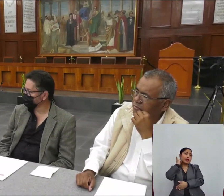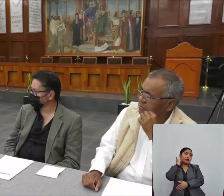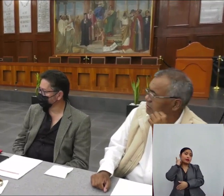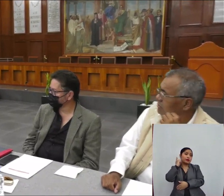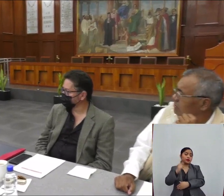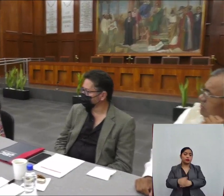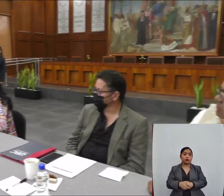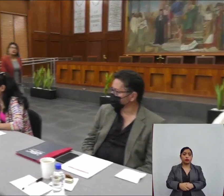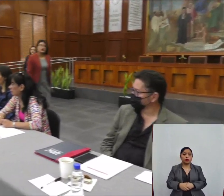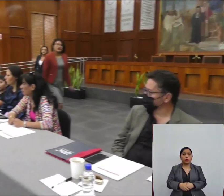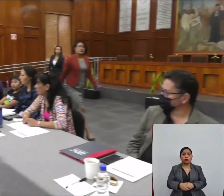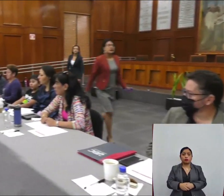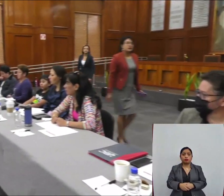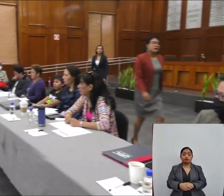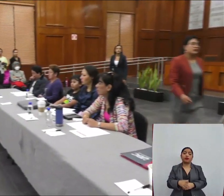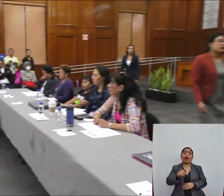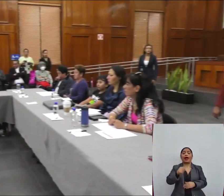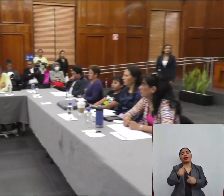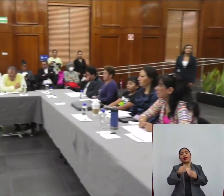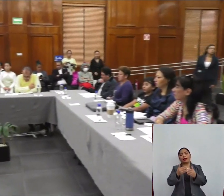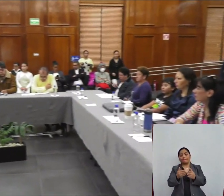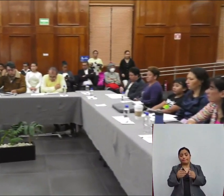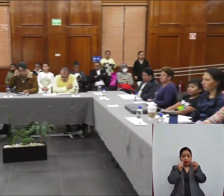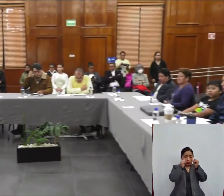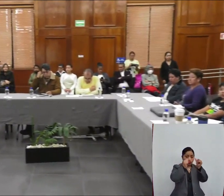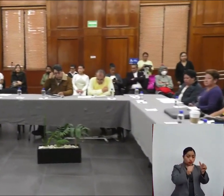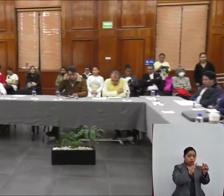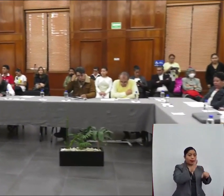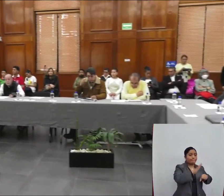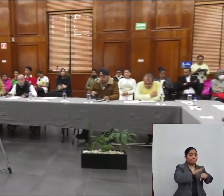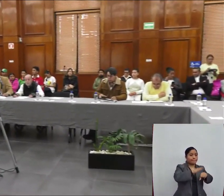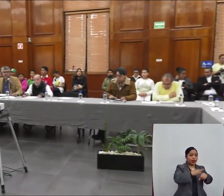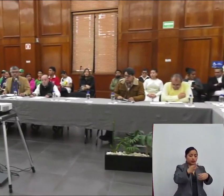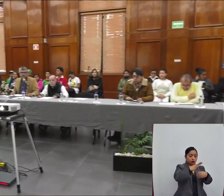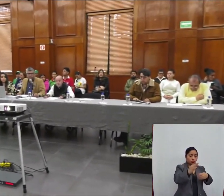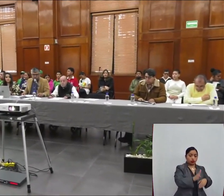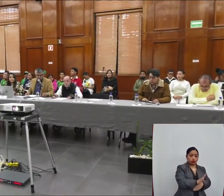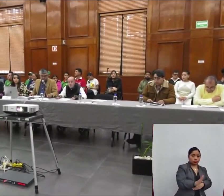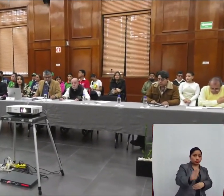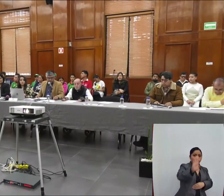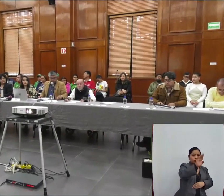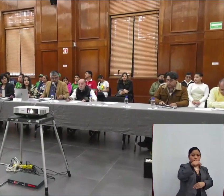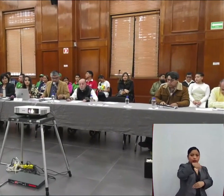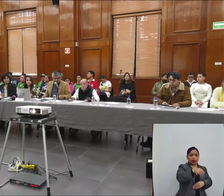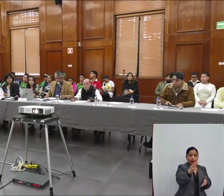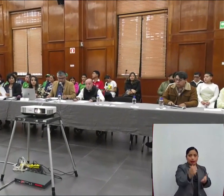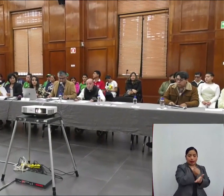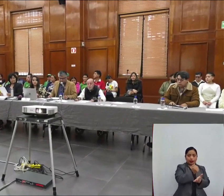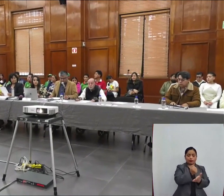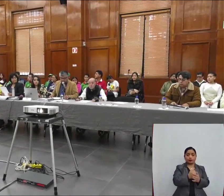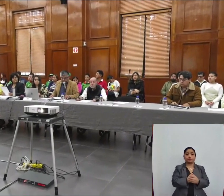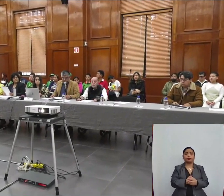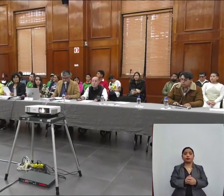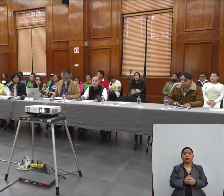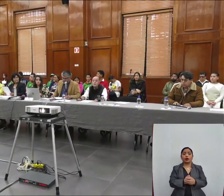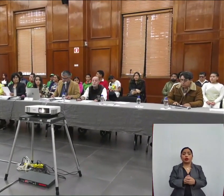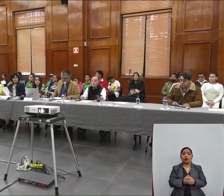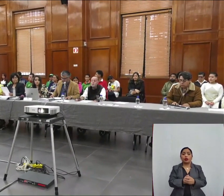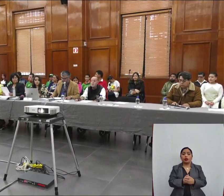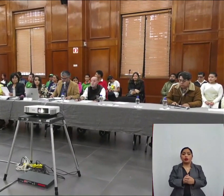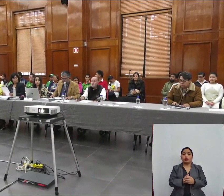Ok, como lo hemos ido haciendo, si nos permiten comentar para los compañeros que